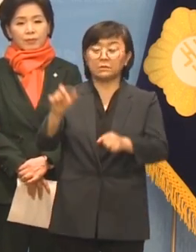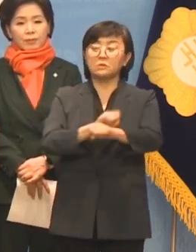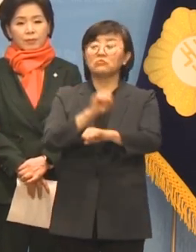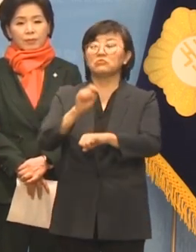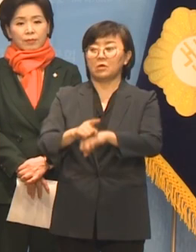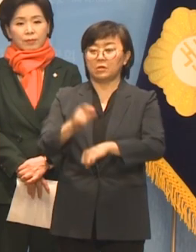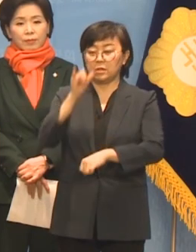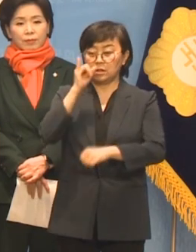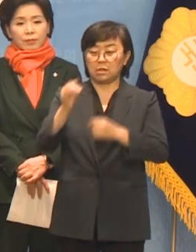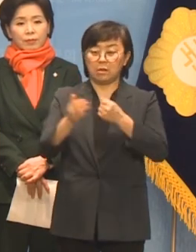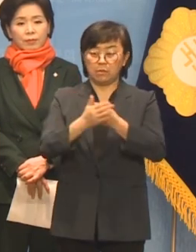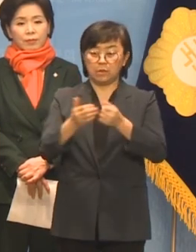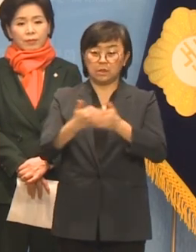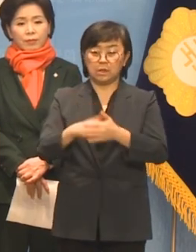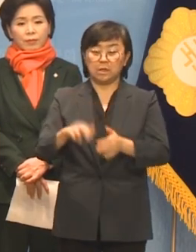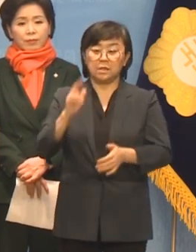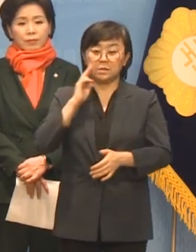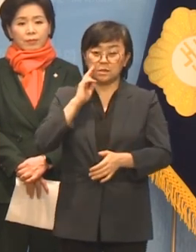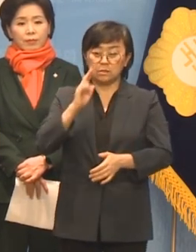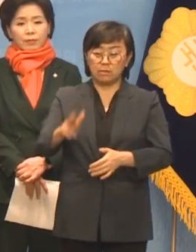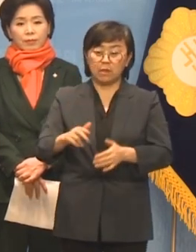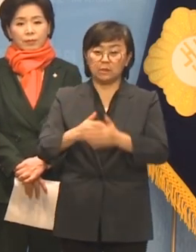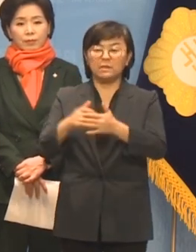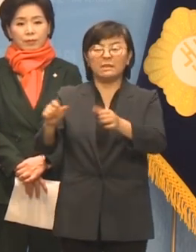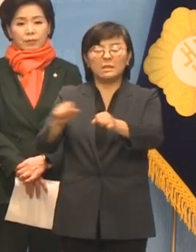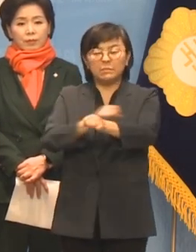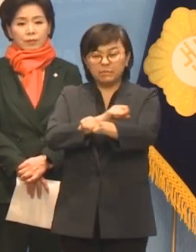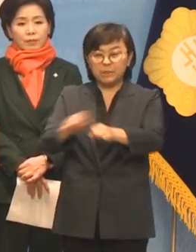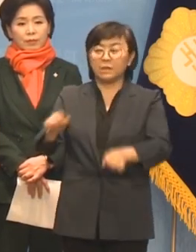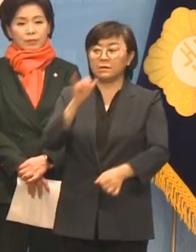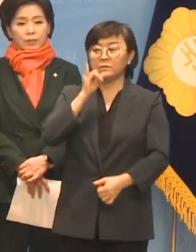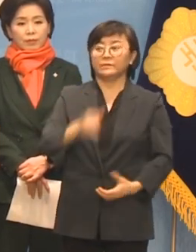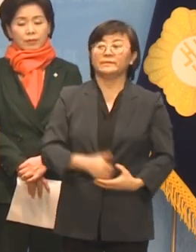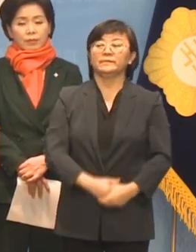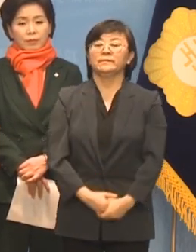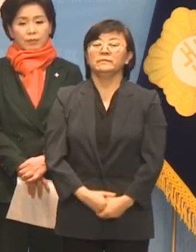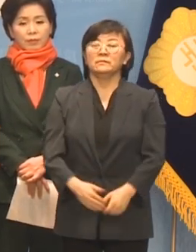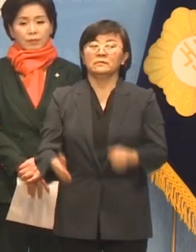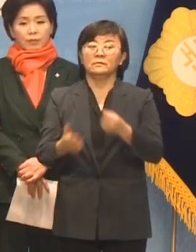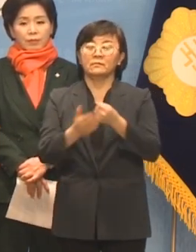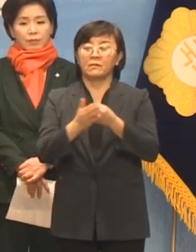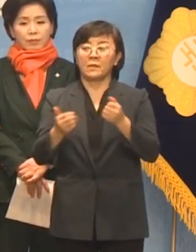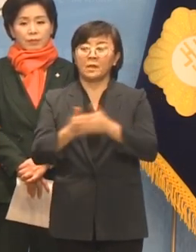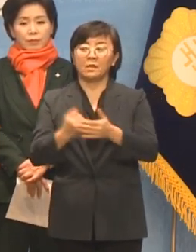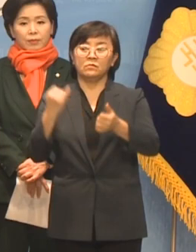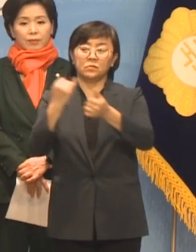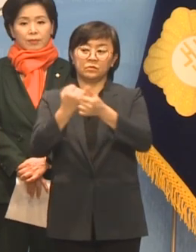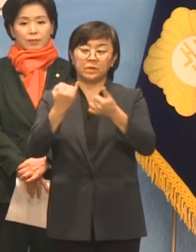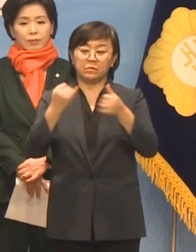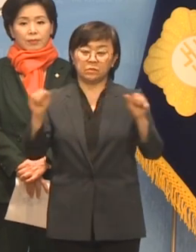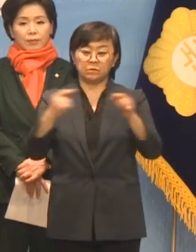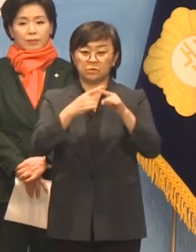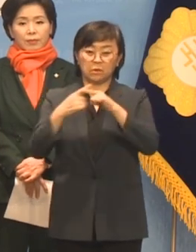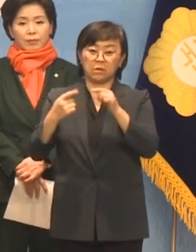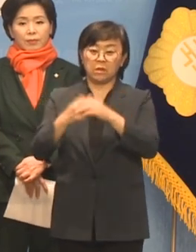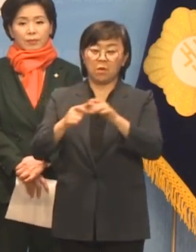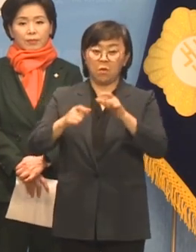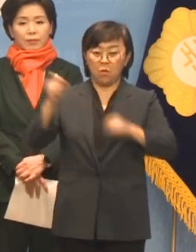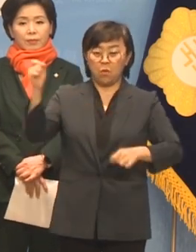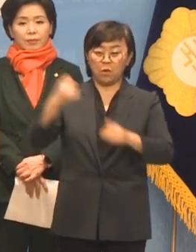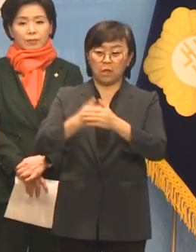특수성에 따라 극히 이례적인 경우에 속합니다. 따라서 부부의 일방이